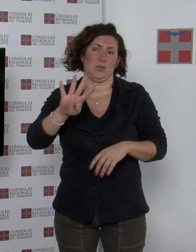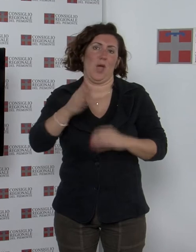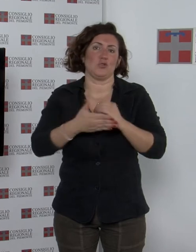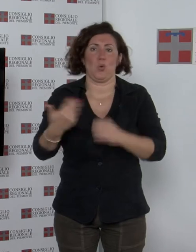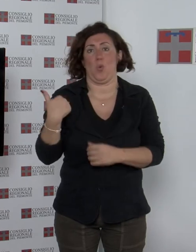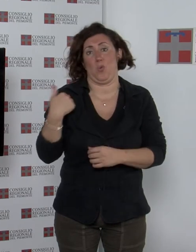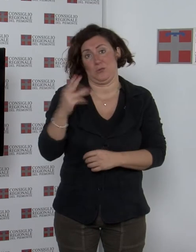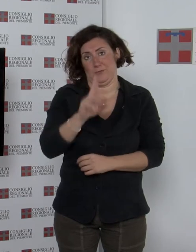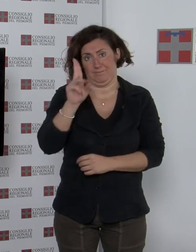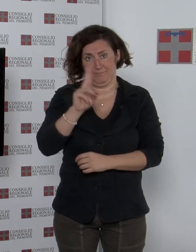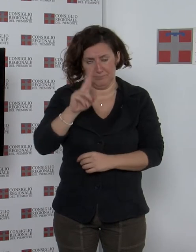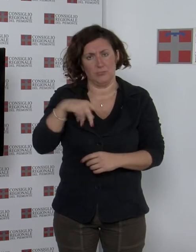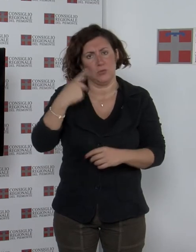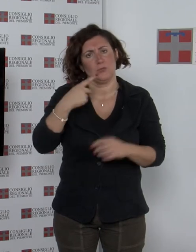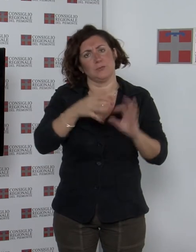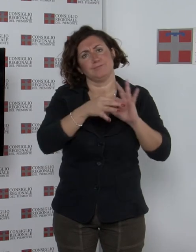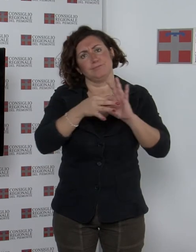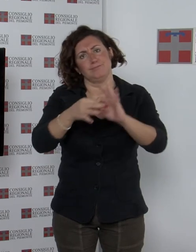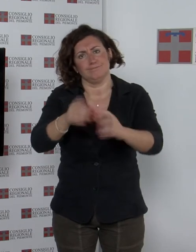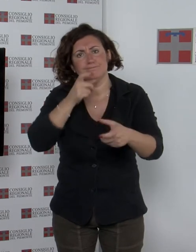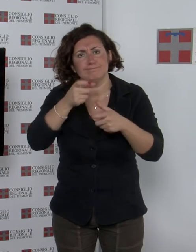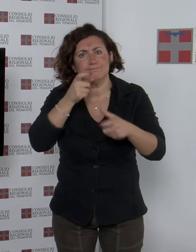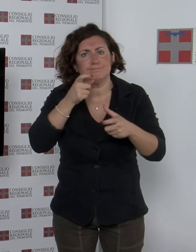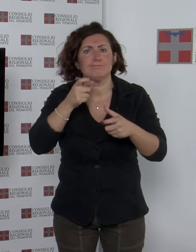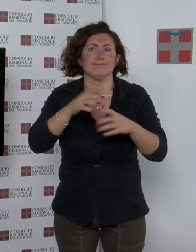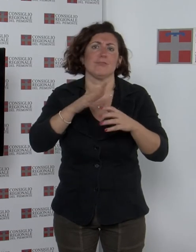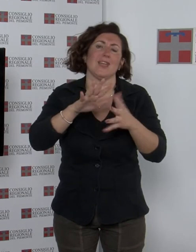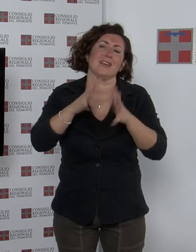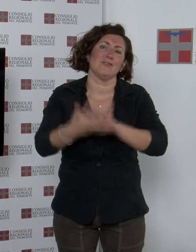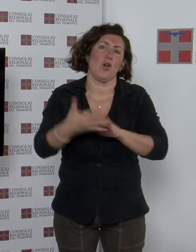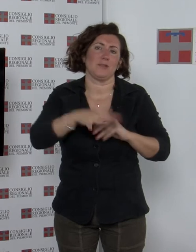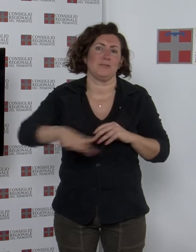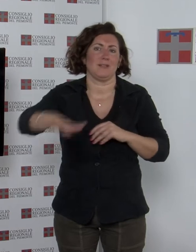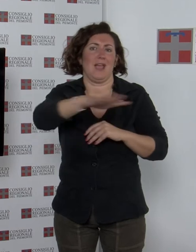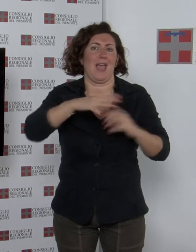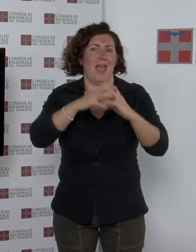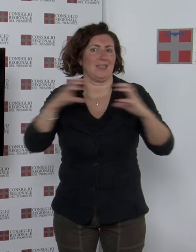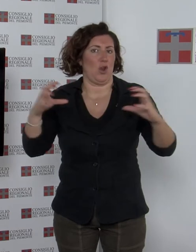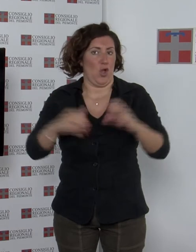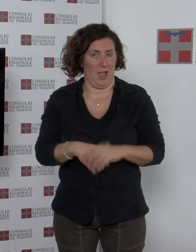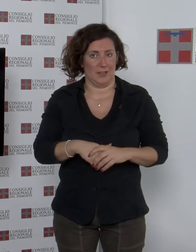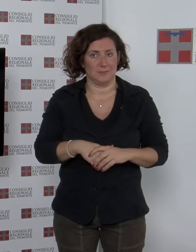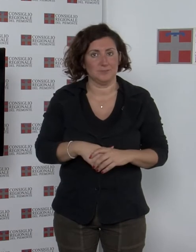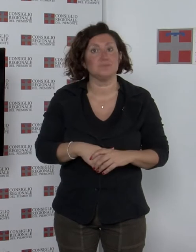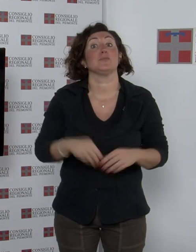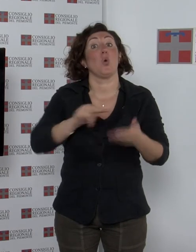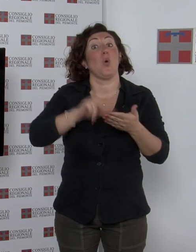dell'articolato del provvedimento di riforma degli enti locali delegazioni ricevute l'ufficio di Presidenza del Consiglio Regionale ha ricevuto tre